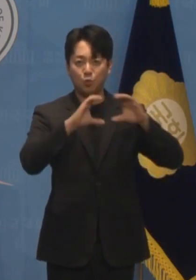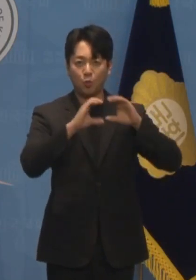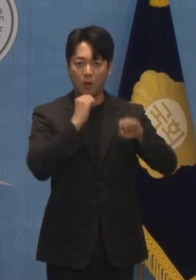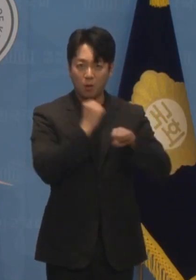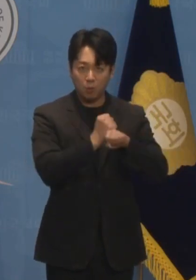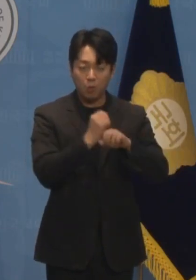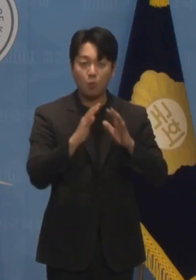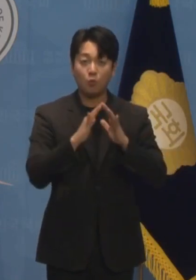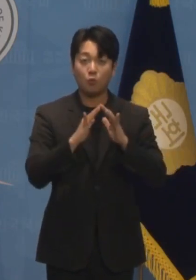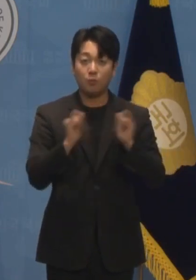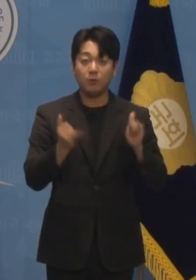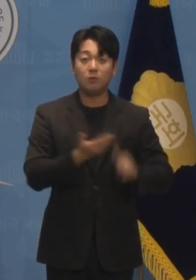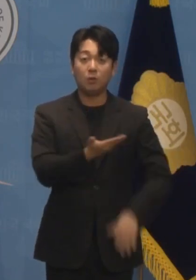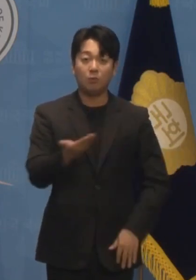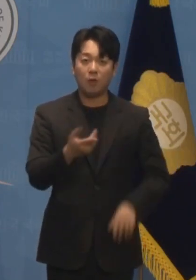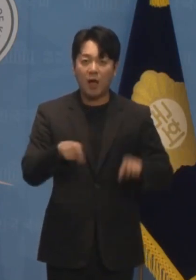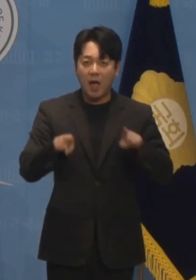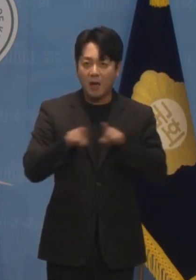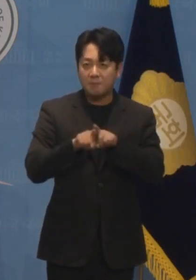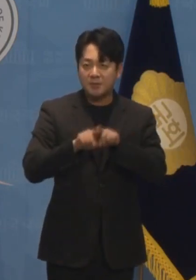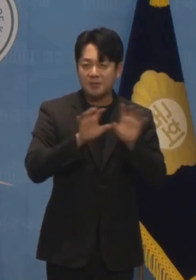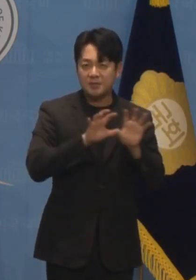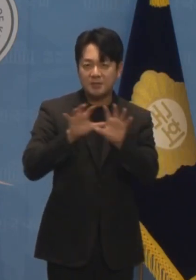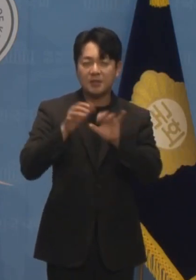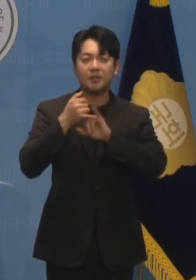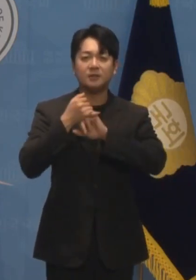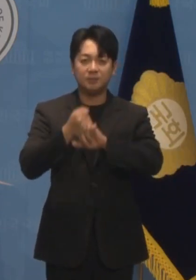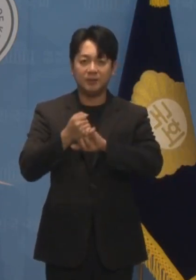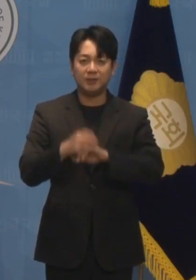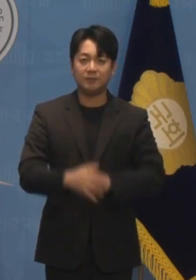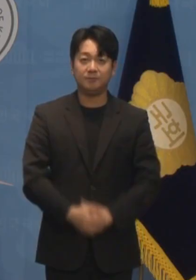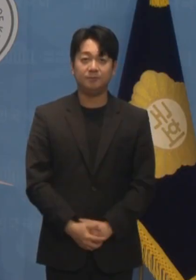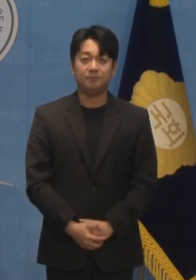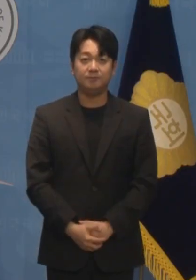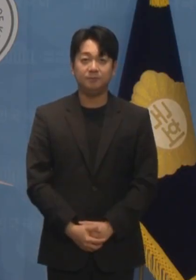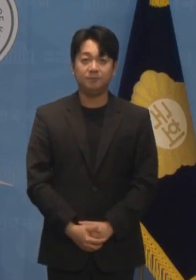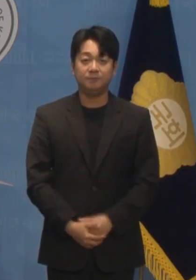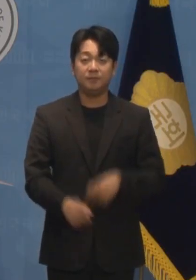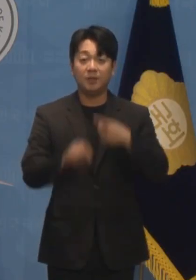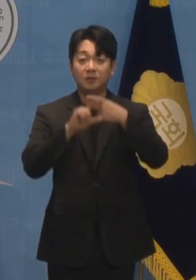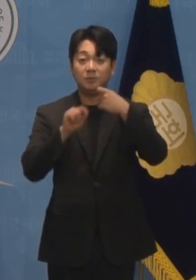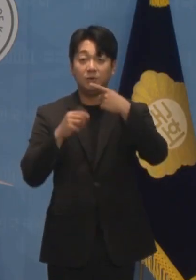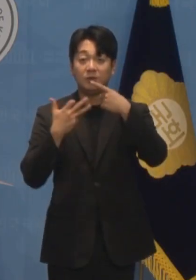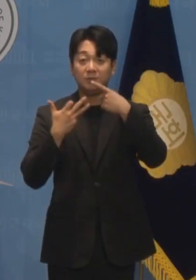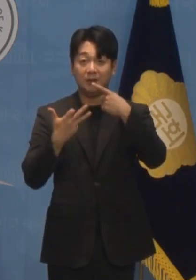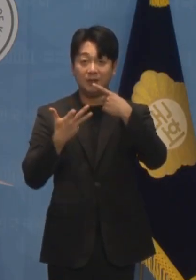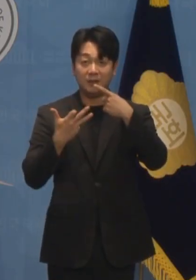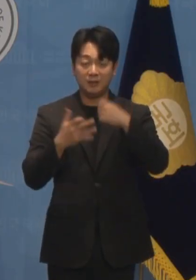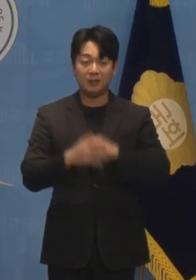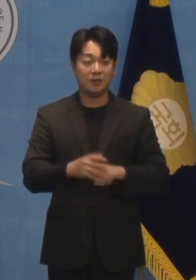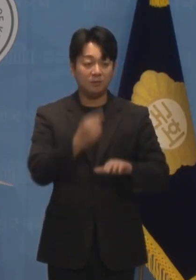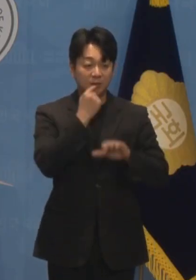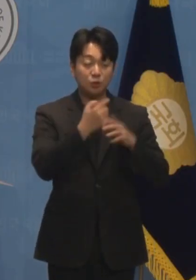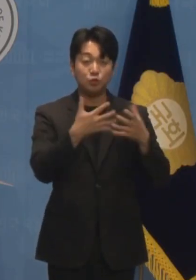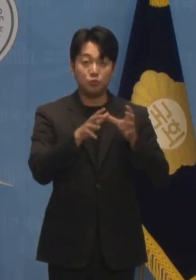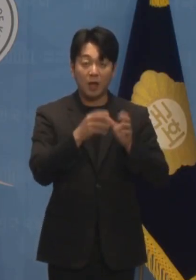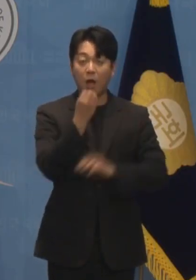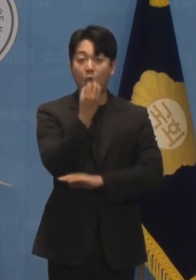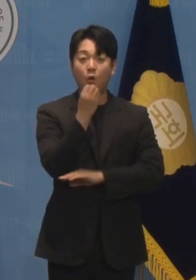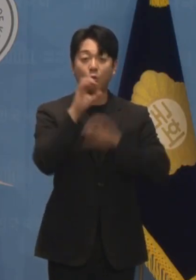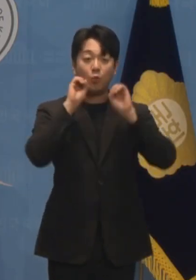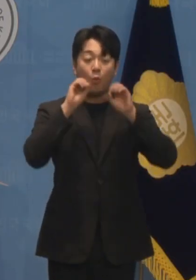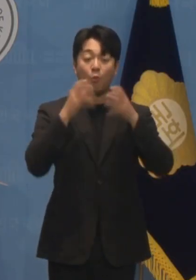함께 끝까지 싸워 나가겠습니다. 2024년 11월 18일 더불어민주당